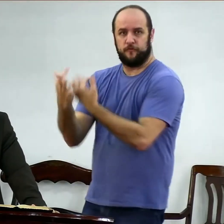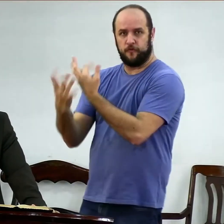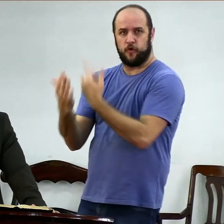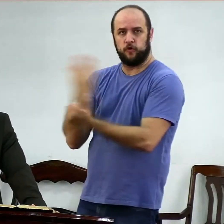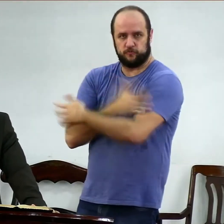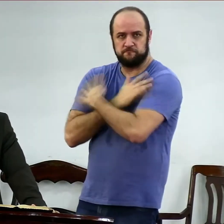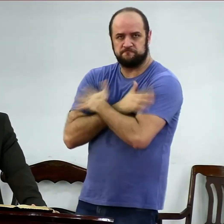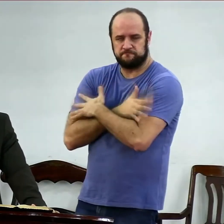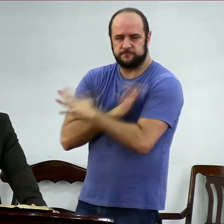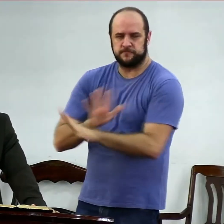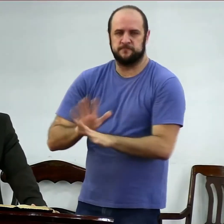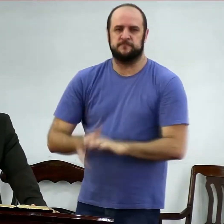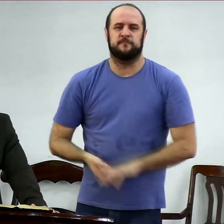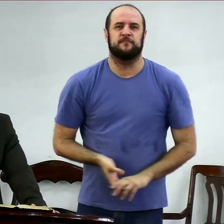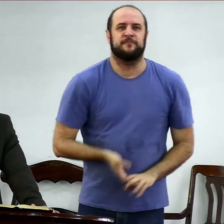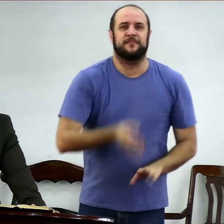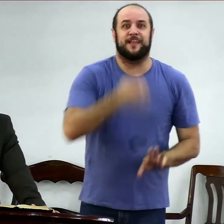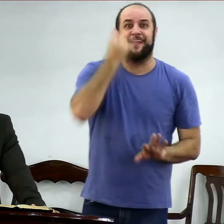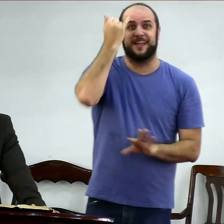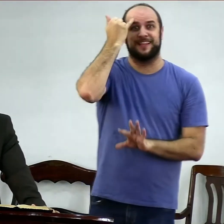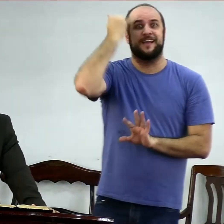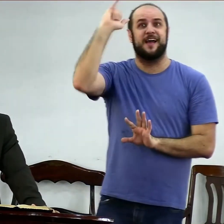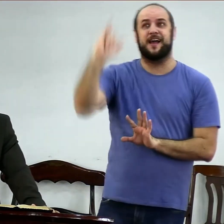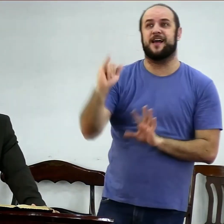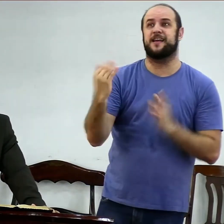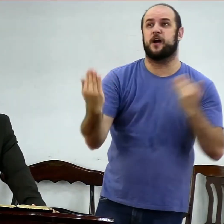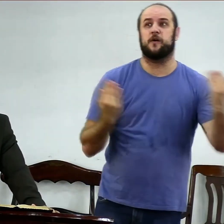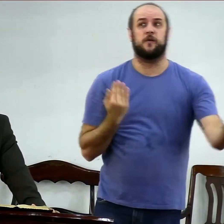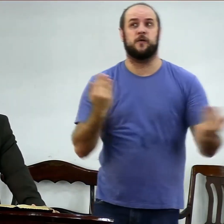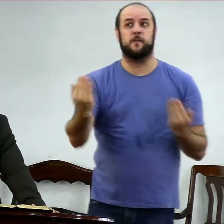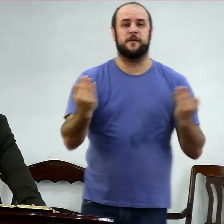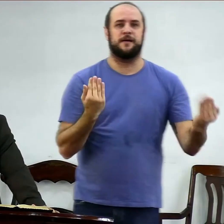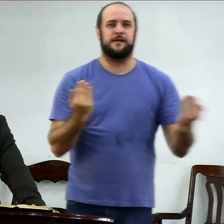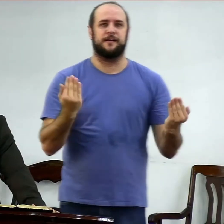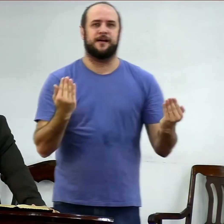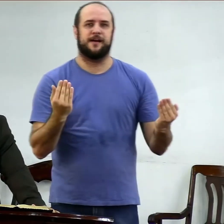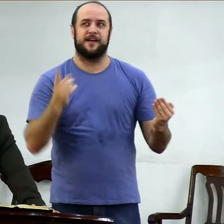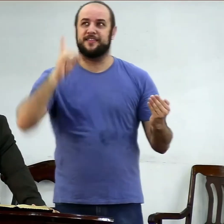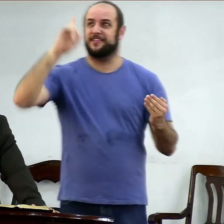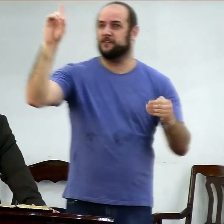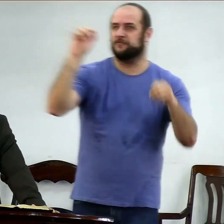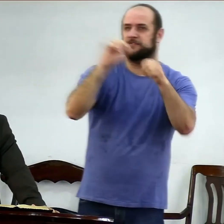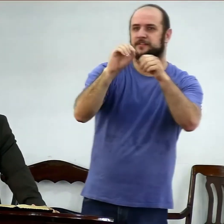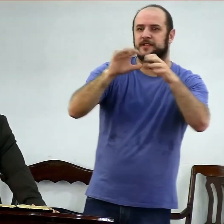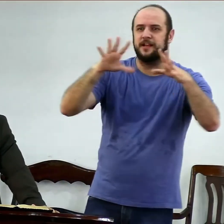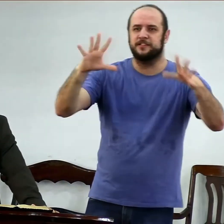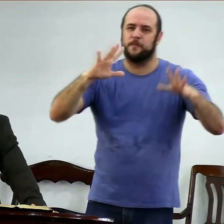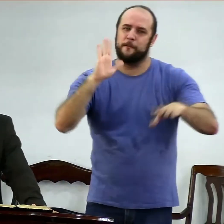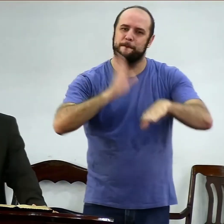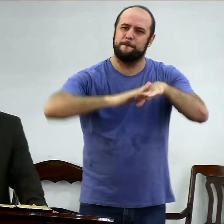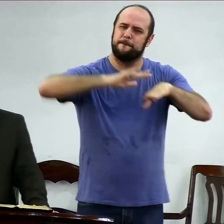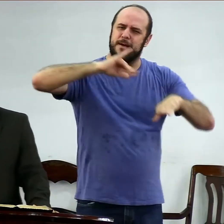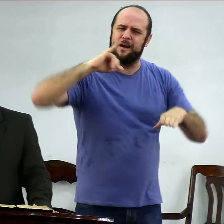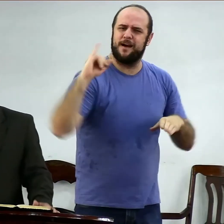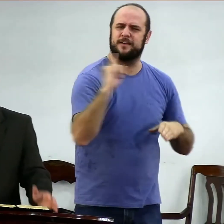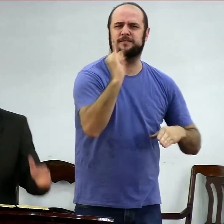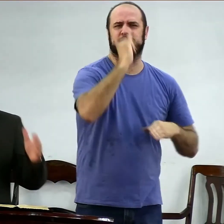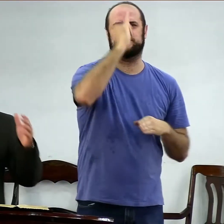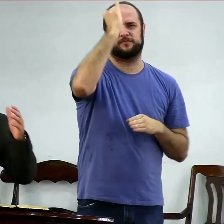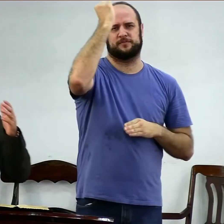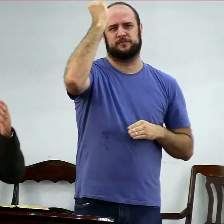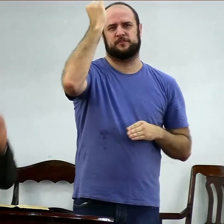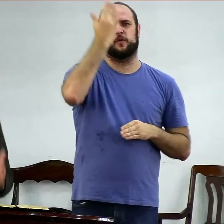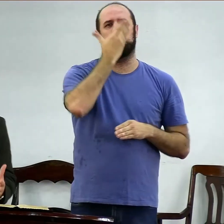sua criação, quanto mais aos homens, criação mais importante de Deus. Por isso que a ansiedade